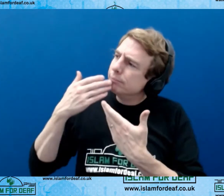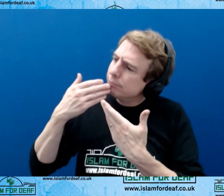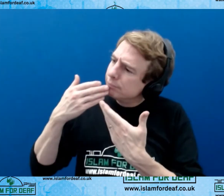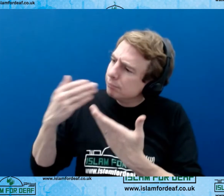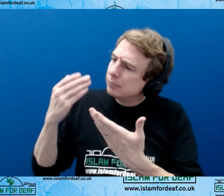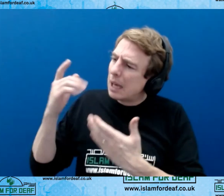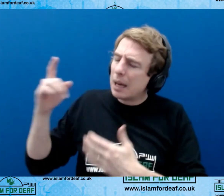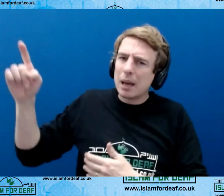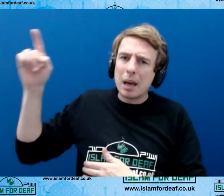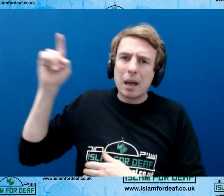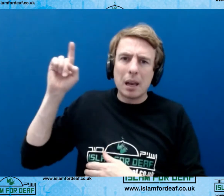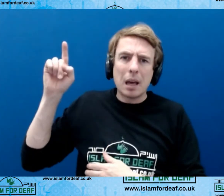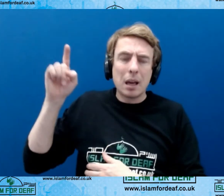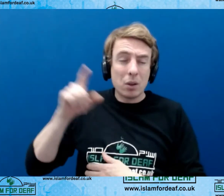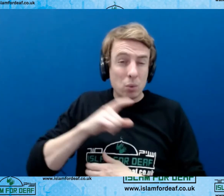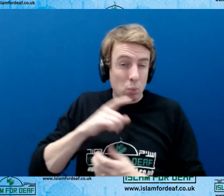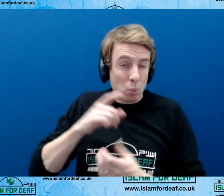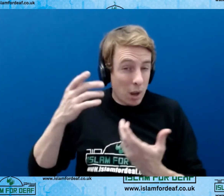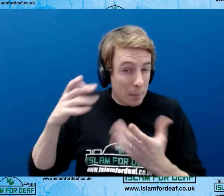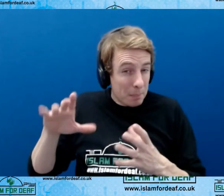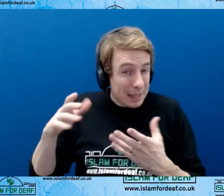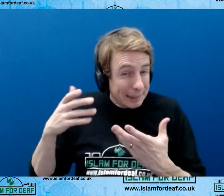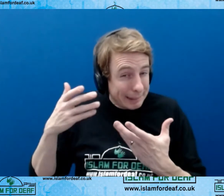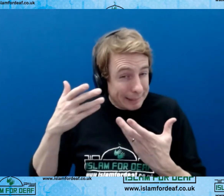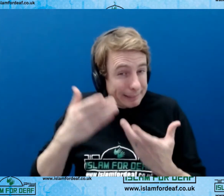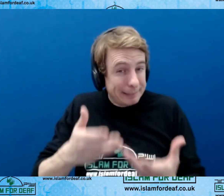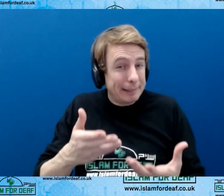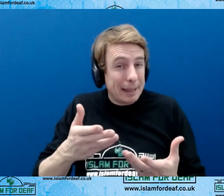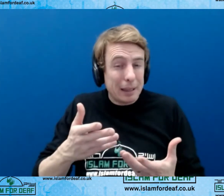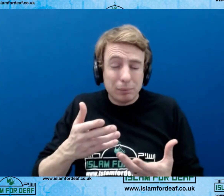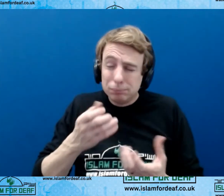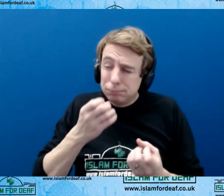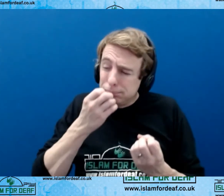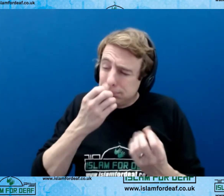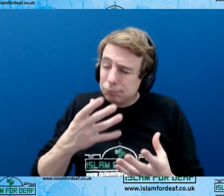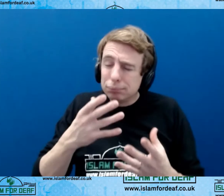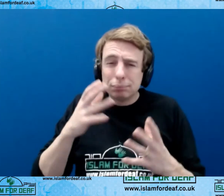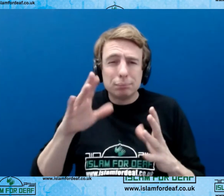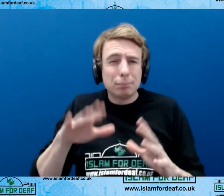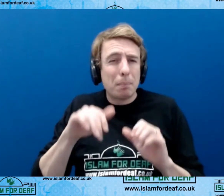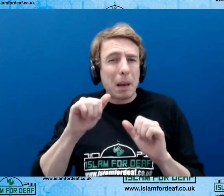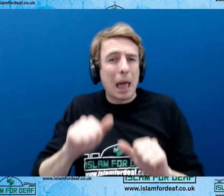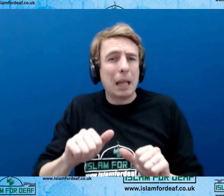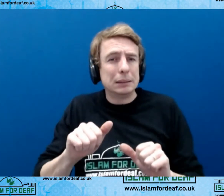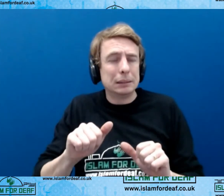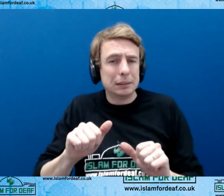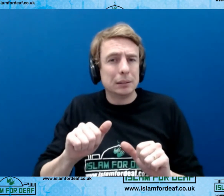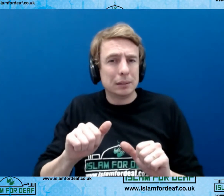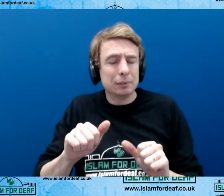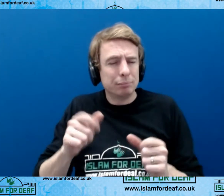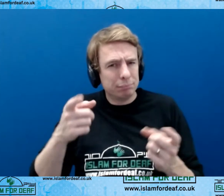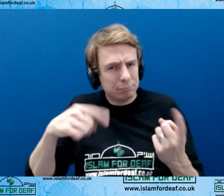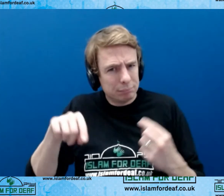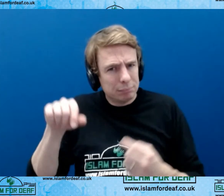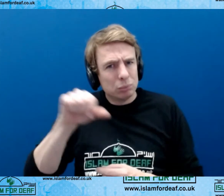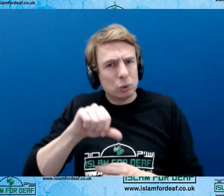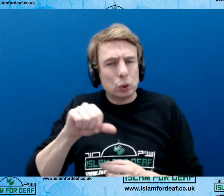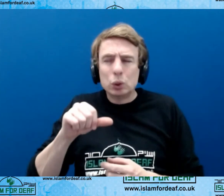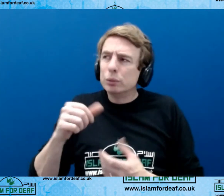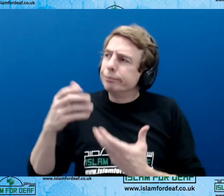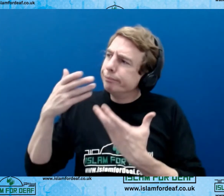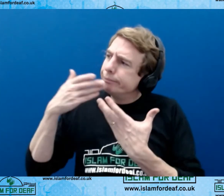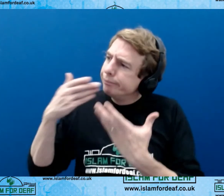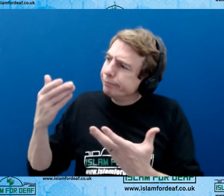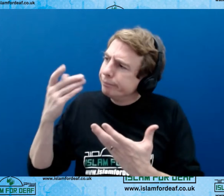a blessing. وانحر أي انحر ذبيحتك لربك مخلصا، لأن الذبح